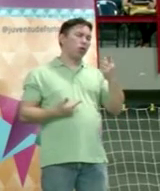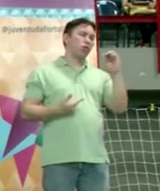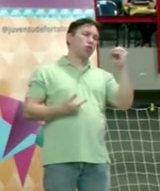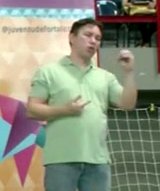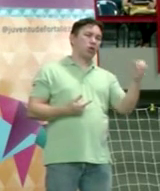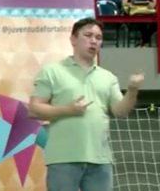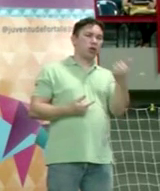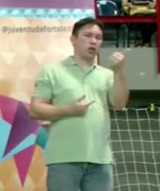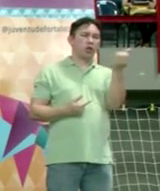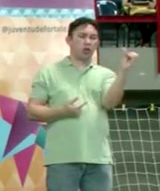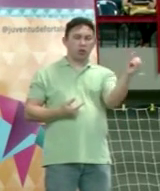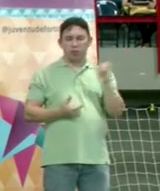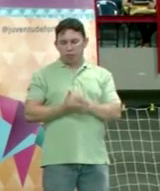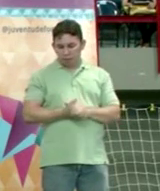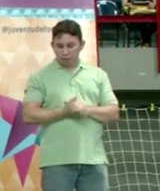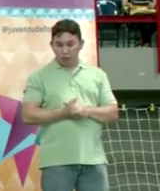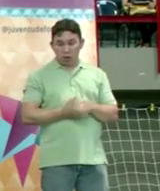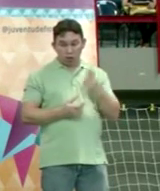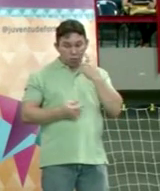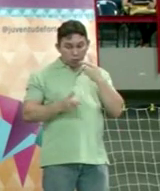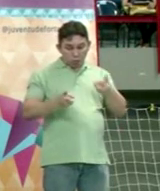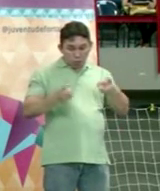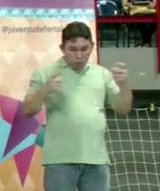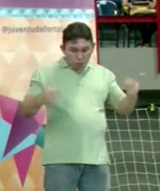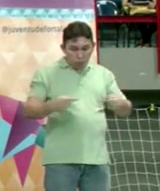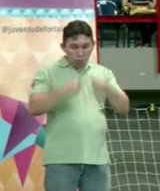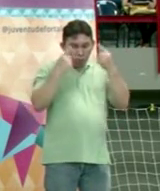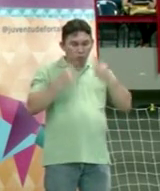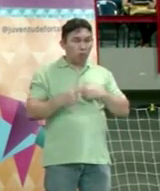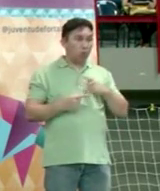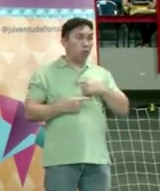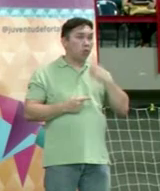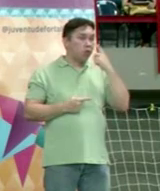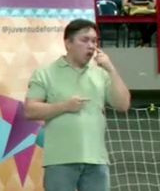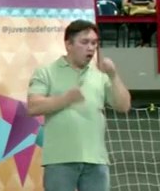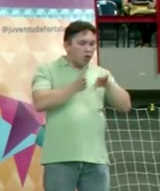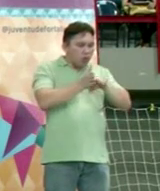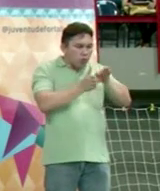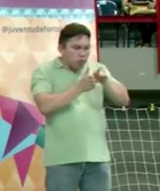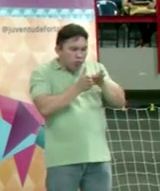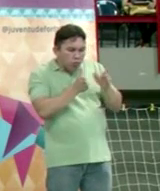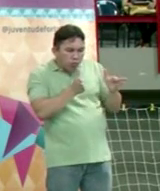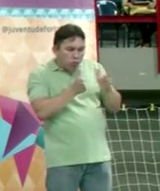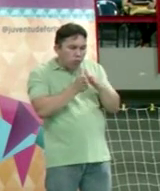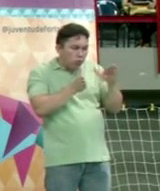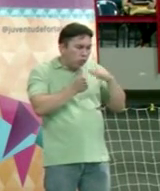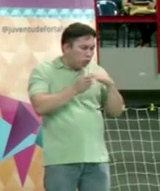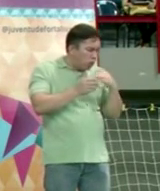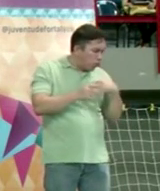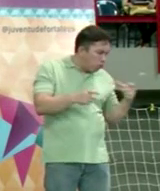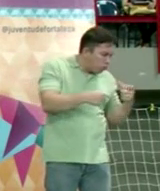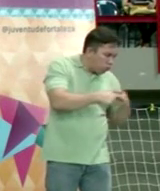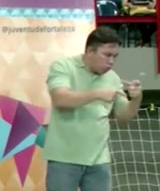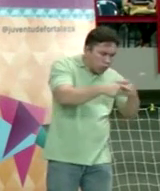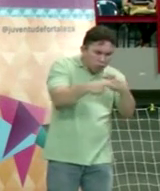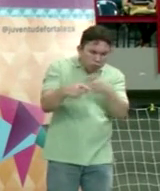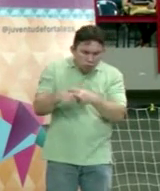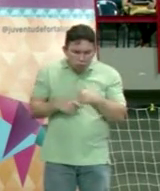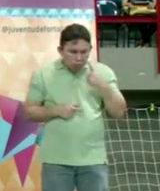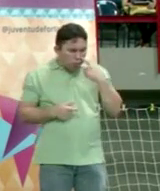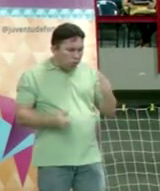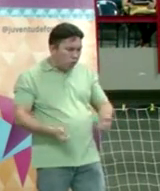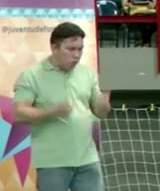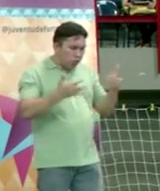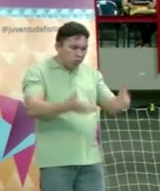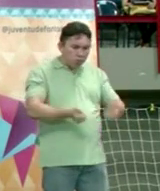16. Considere que, em pequenos volumes, o custo de produção de ambos os